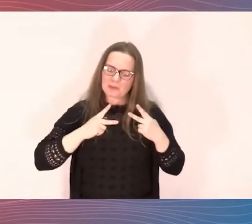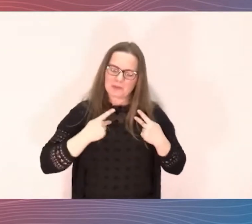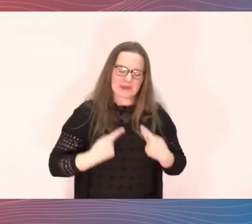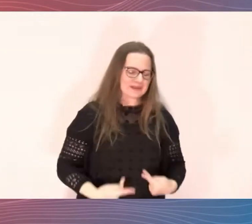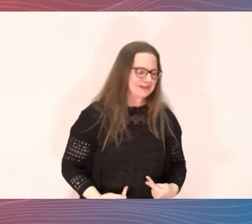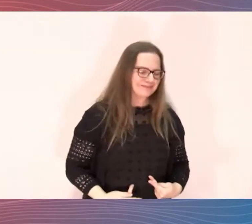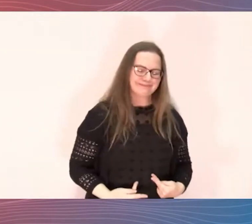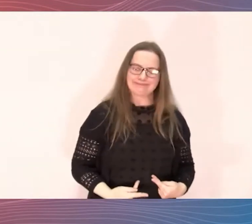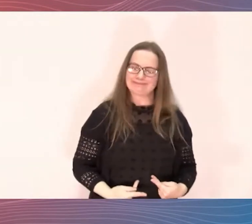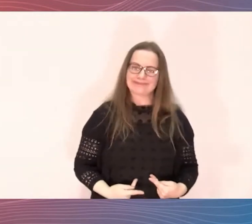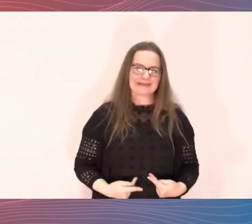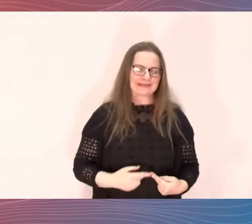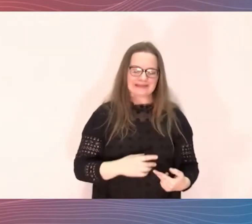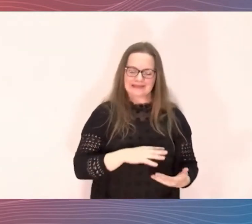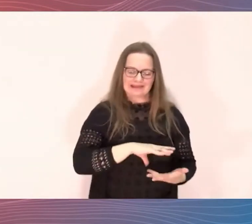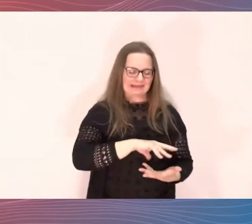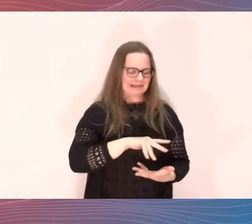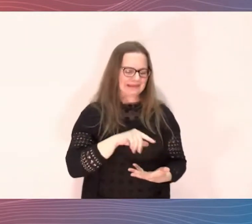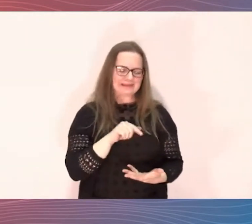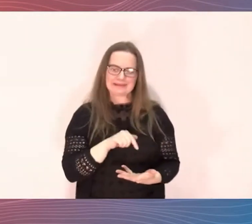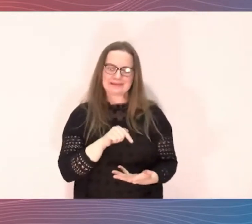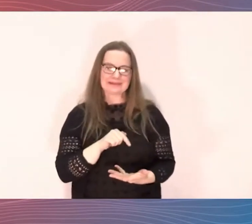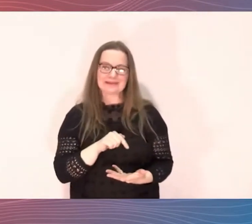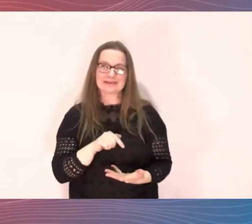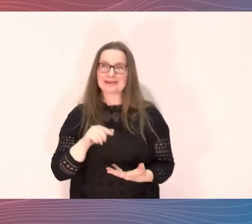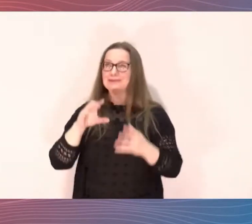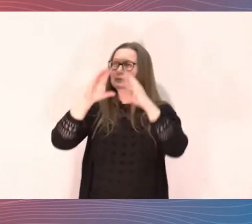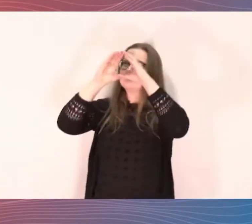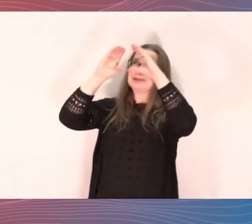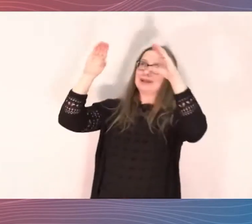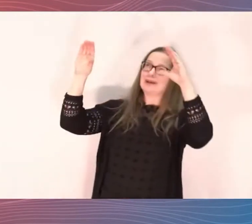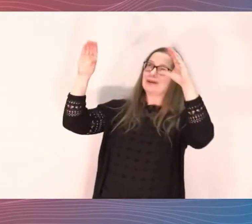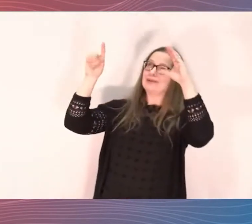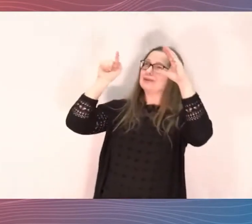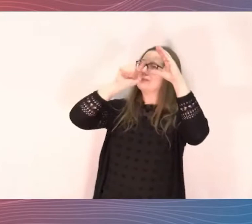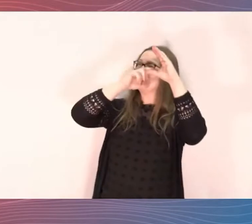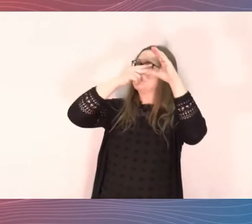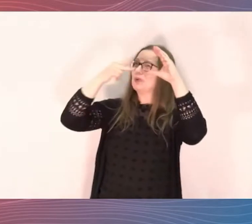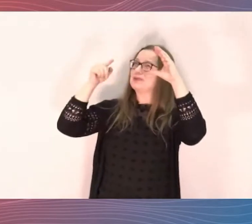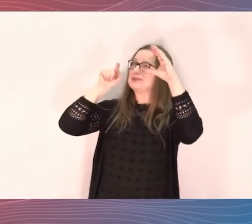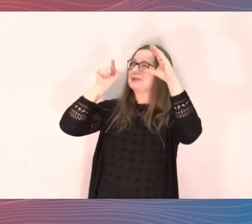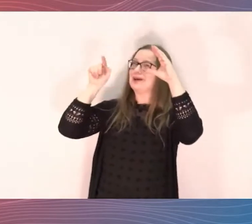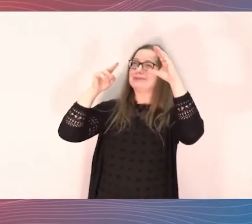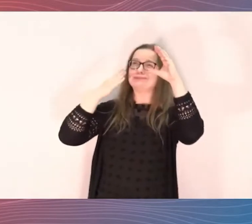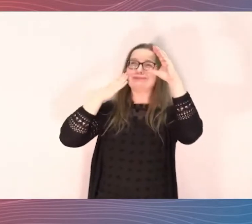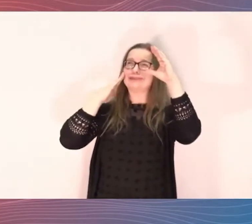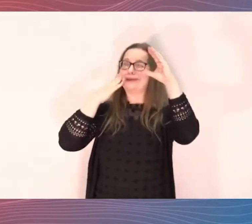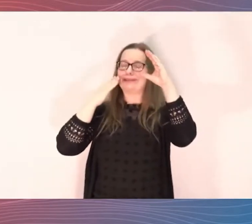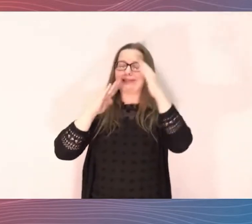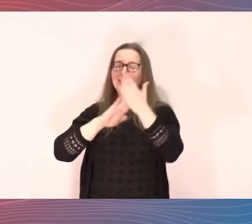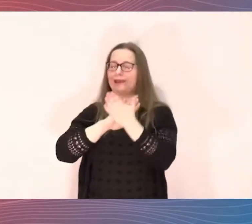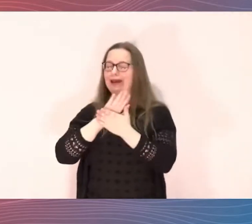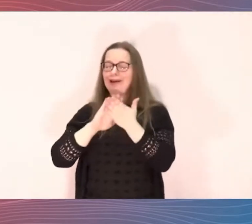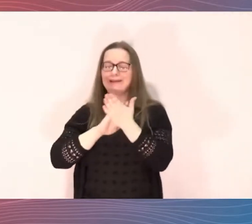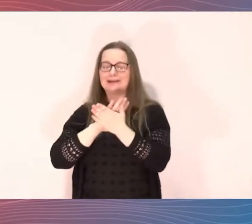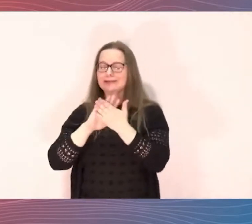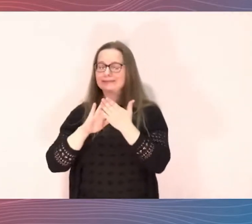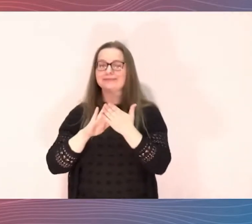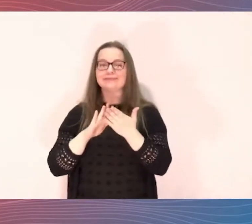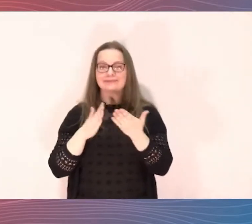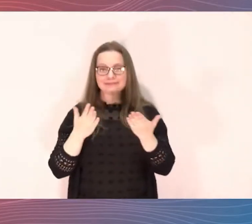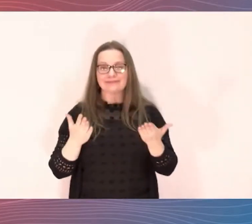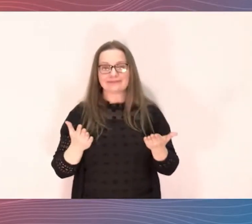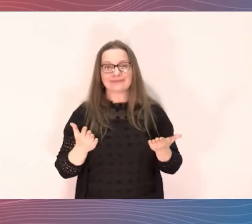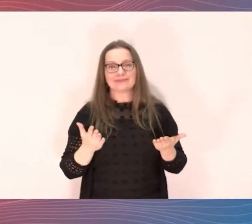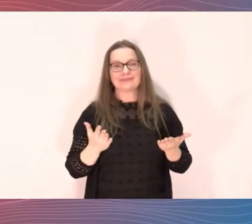que façamos, por maior capacidade que o homem tenha, fazendo grandes obras como muitos fazem aqui na terra, irmão, continuamos